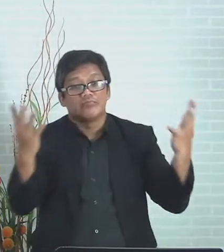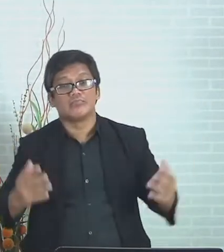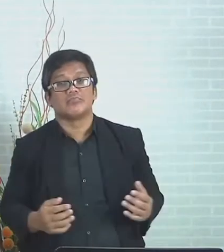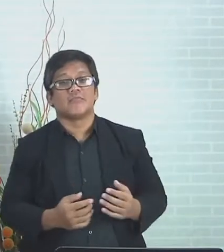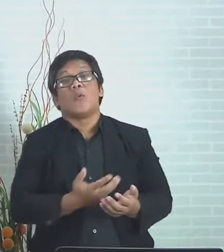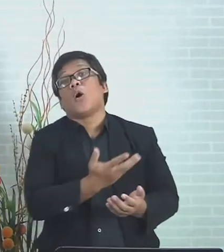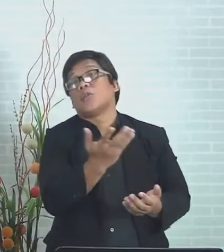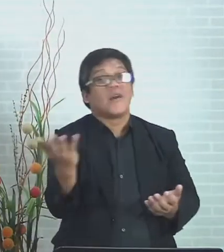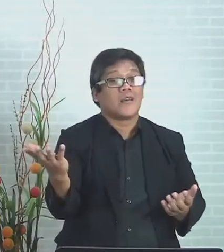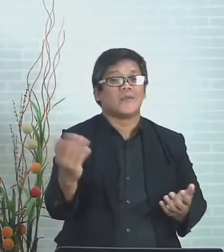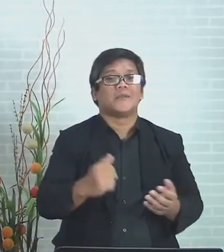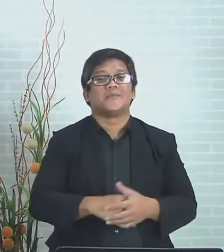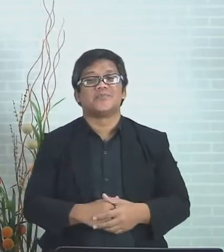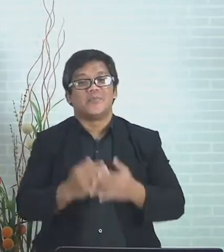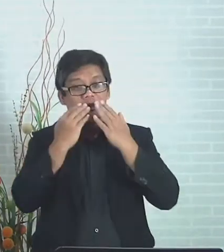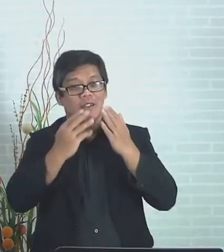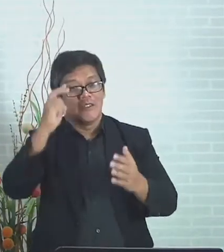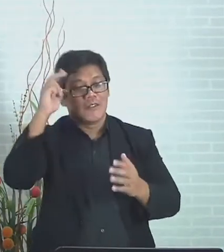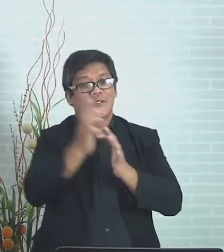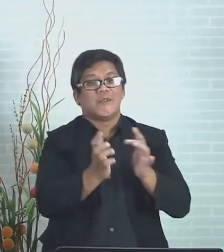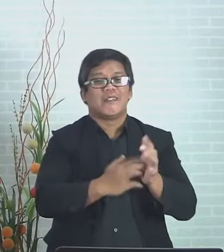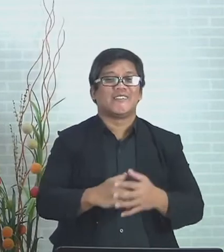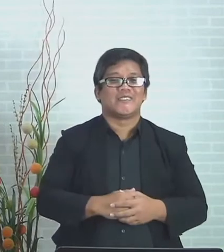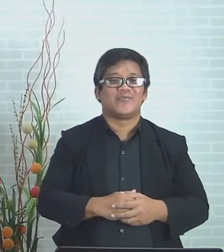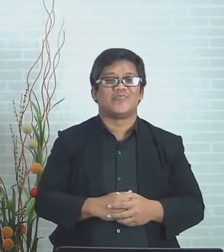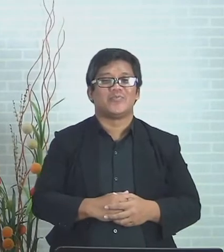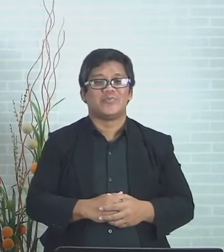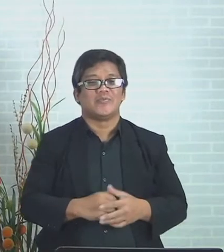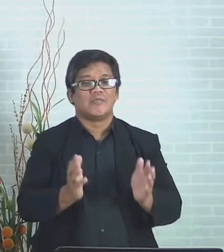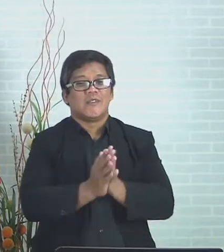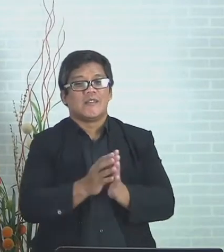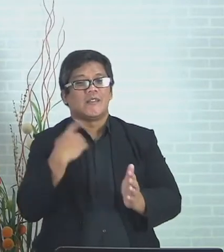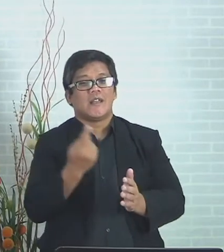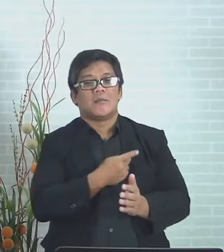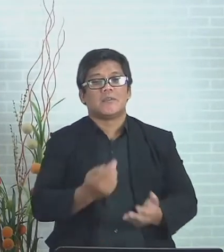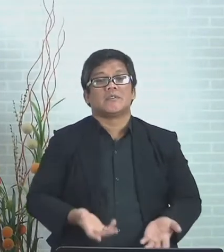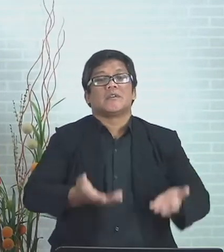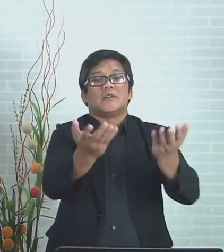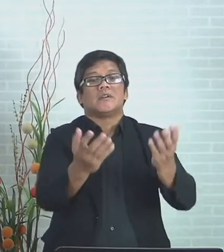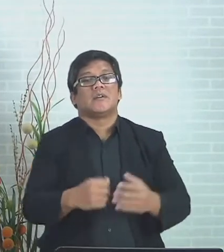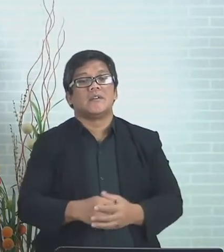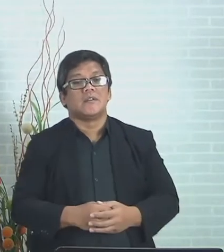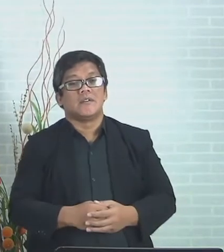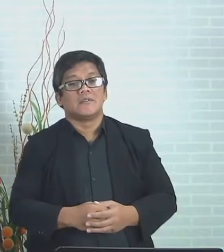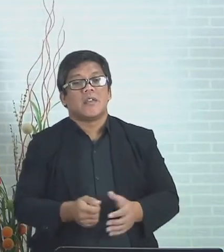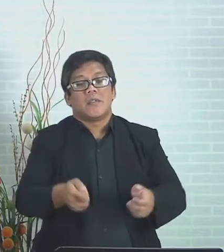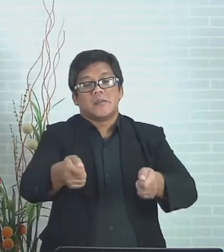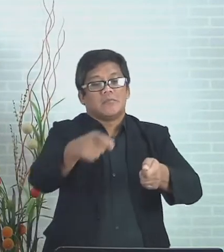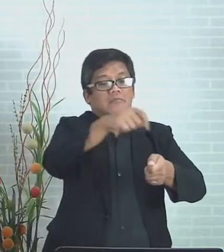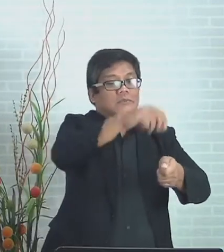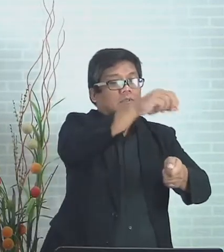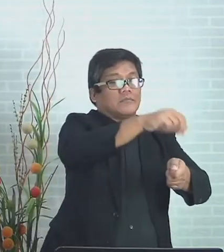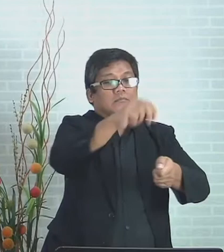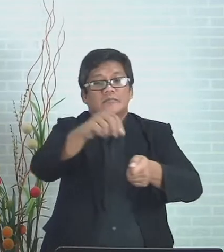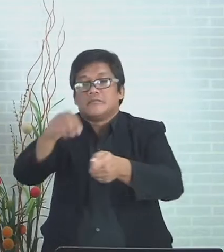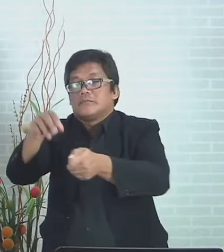dimanapun mereka berada saat ini Terima kasih Terima kasih Tuhan Yesus dan kami juga serapan jam tanganmu Tuhan untuk Semua persembahan yang dibawa oleh